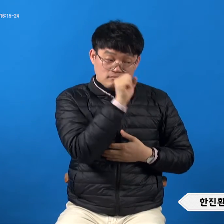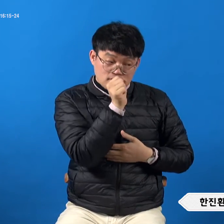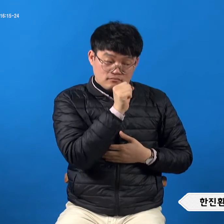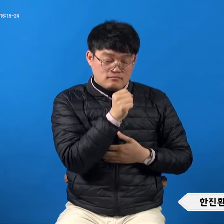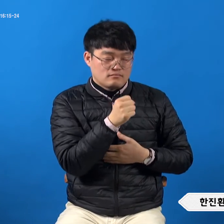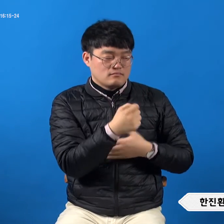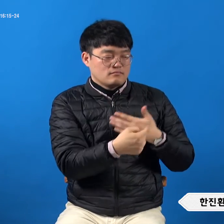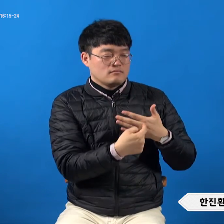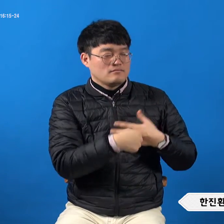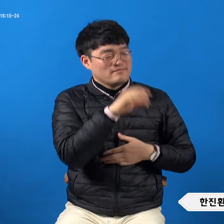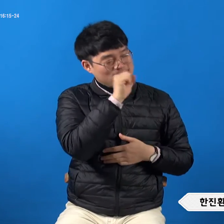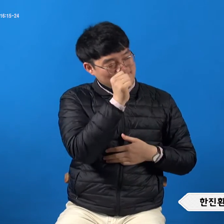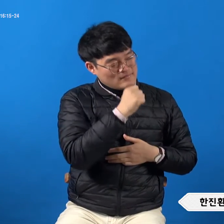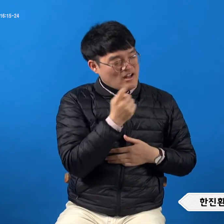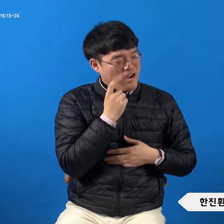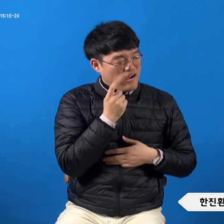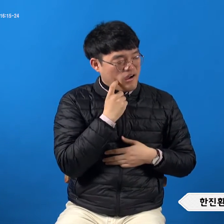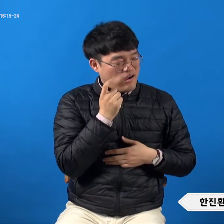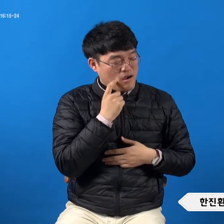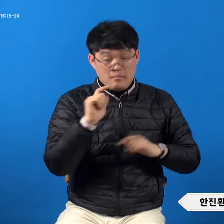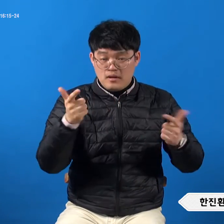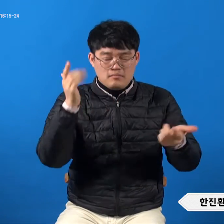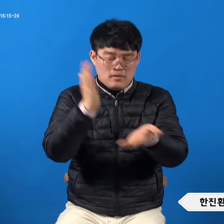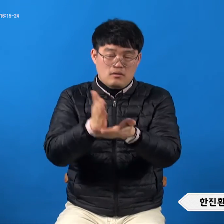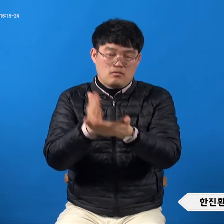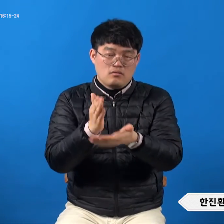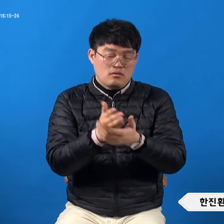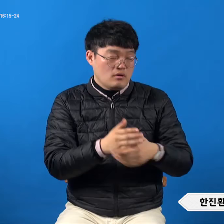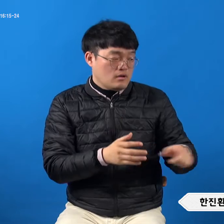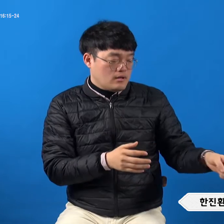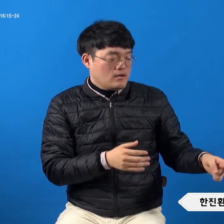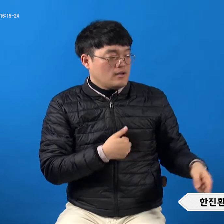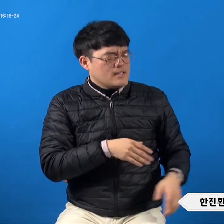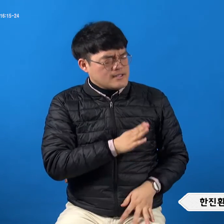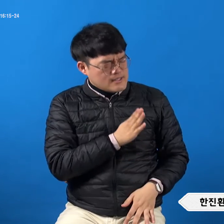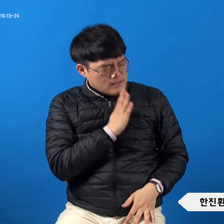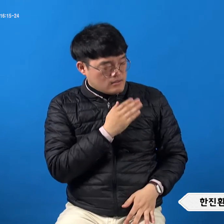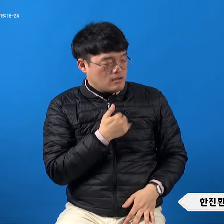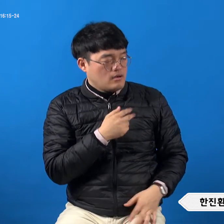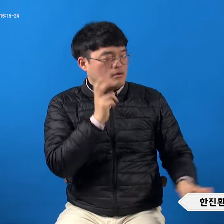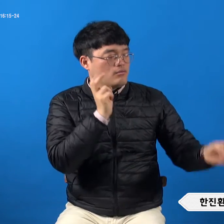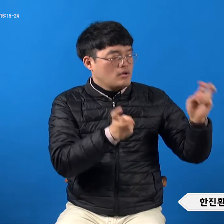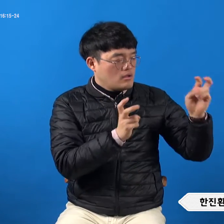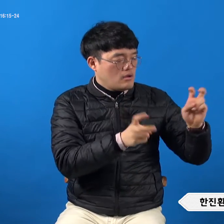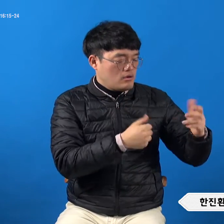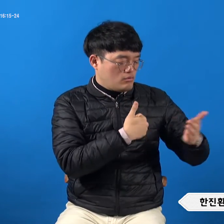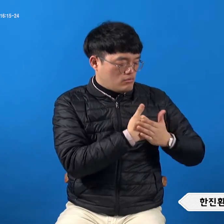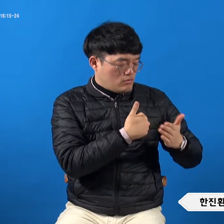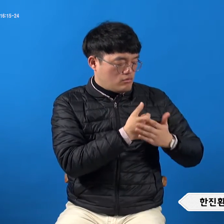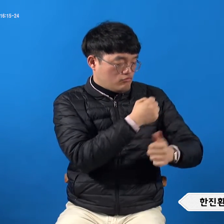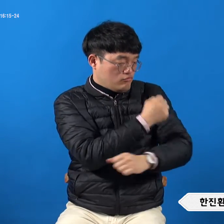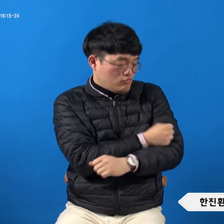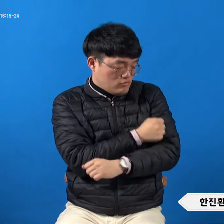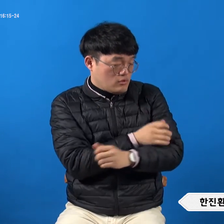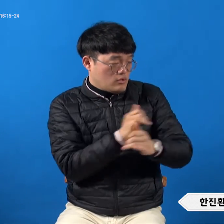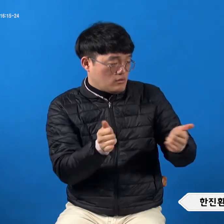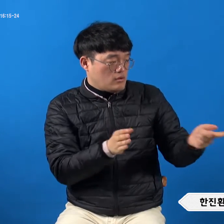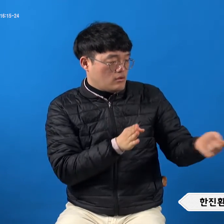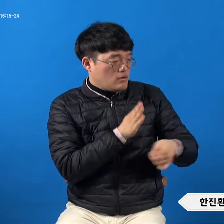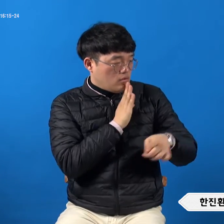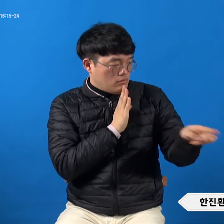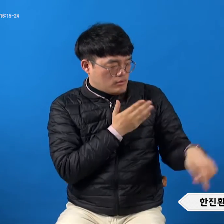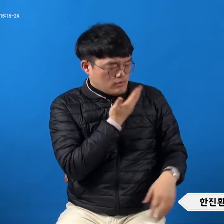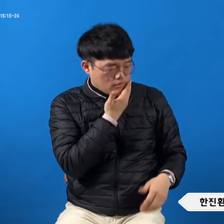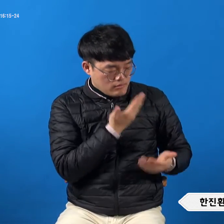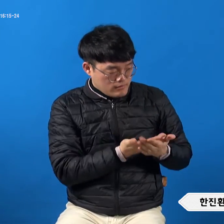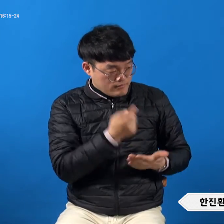좋아하는 척 하는 것이 아니라 진심으로 내 회사를 위해서 이 수고하는 사람들 한 사람 한 사람 정말